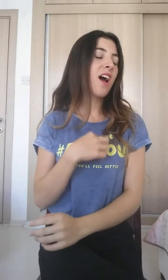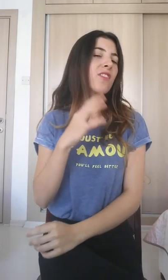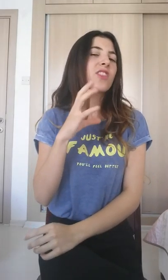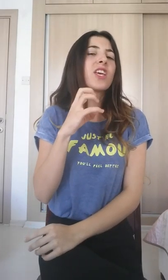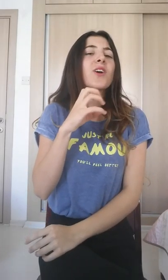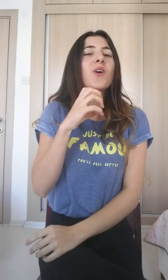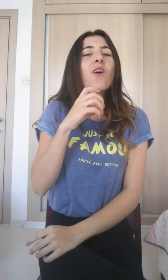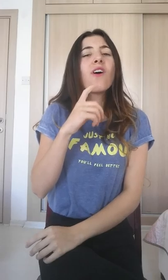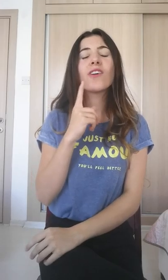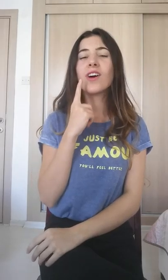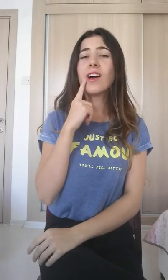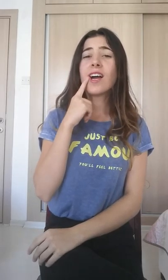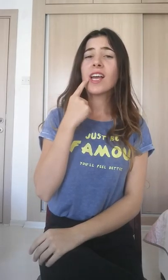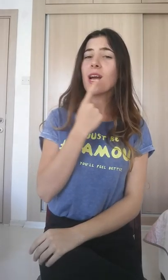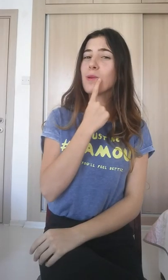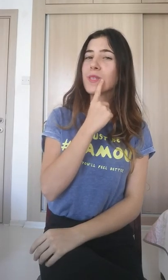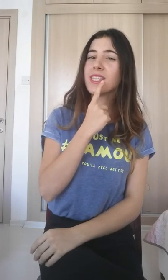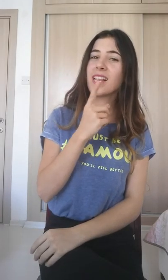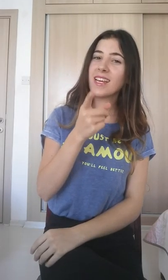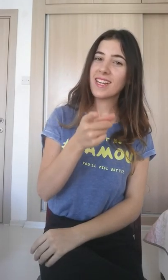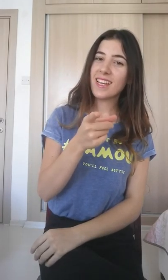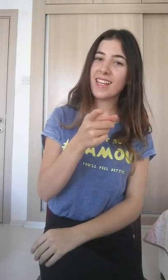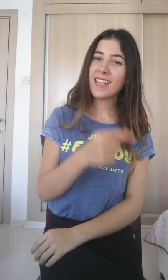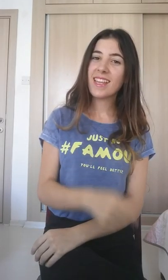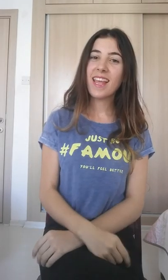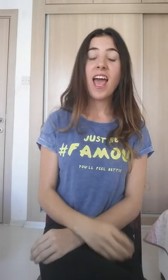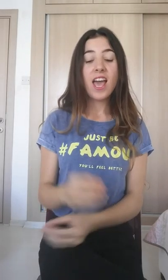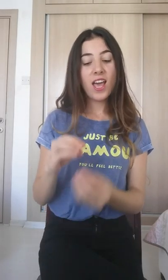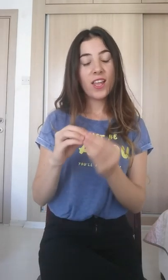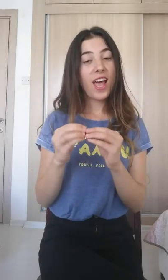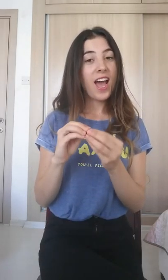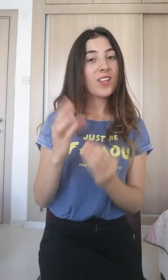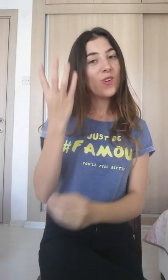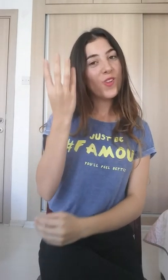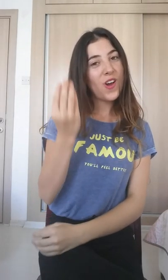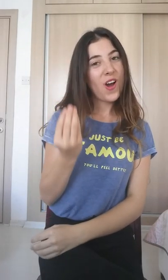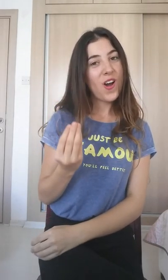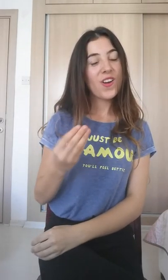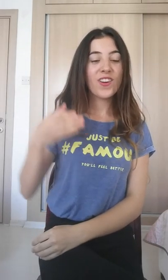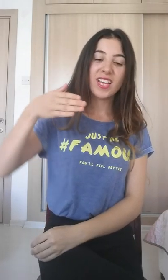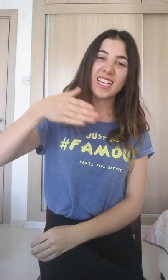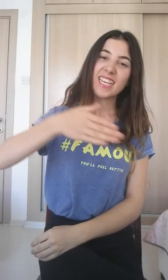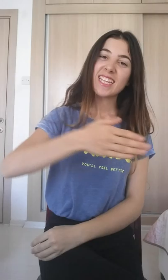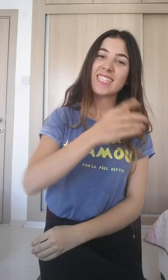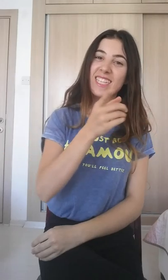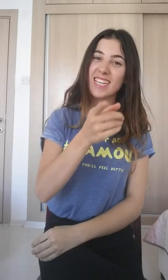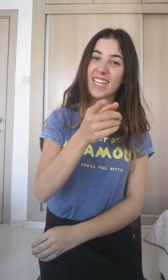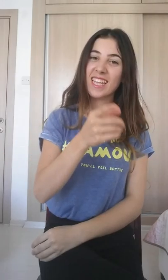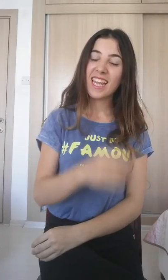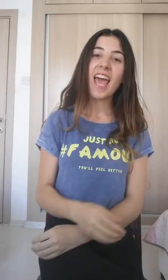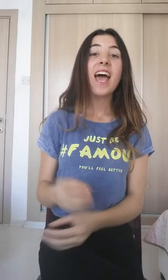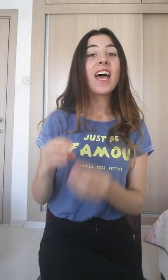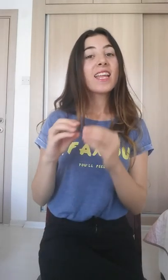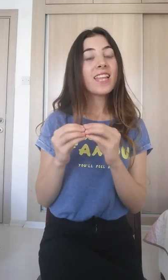Can yakıyor, gamzelerin dert oluyor, gidişin